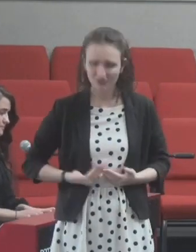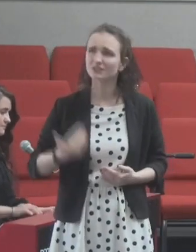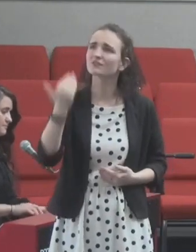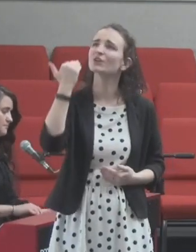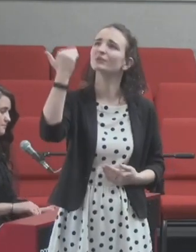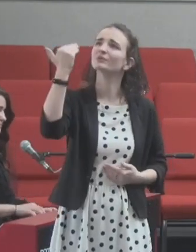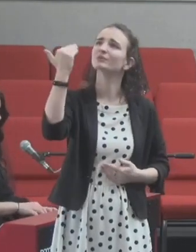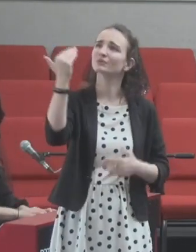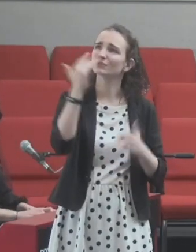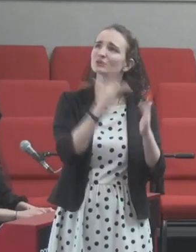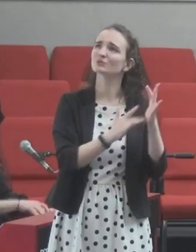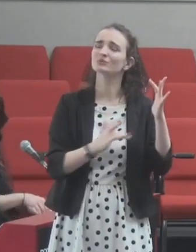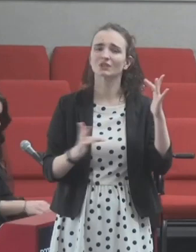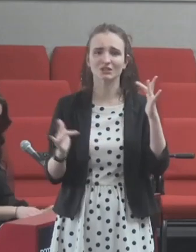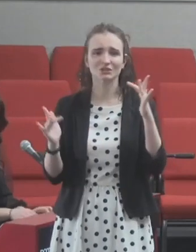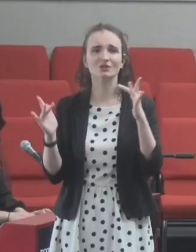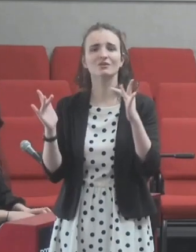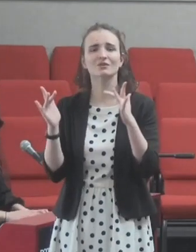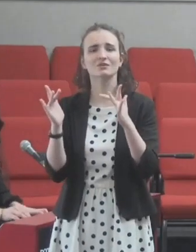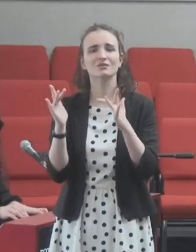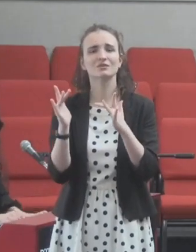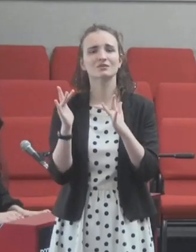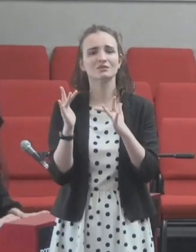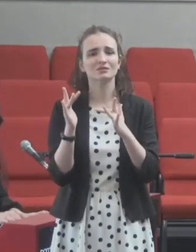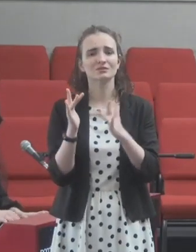за жизнь твою, Иисус